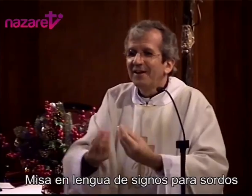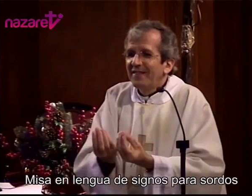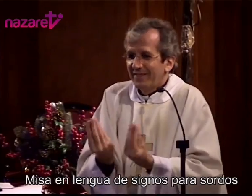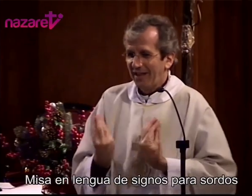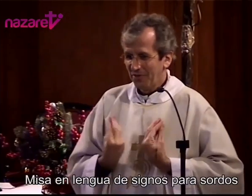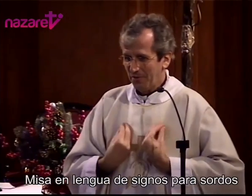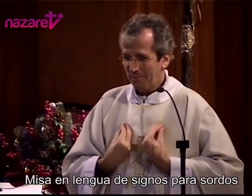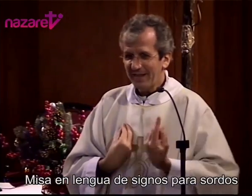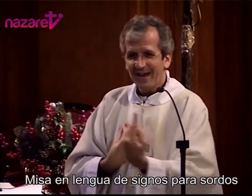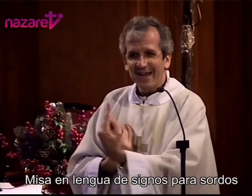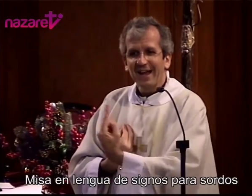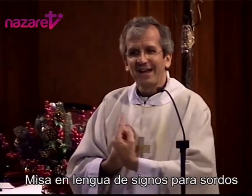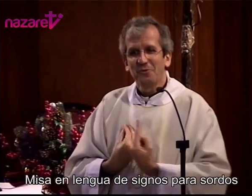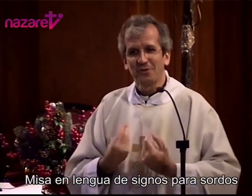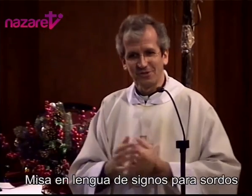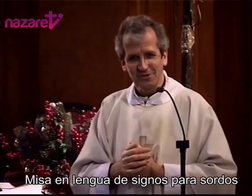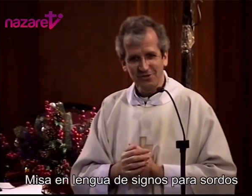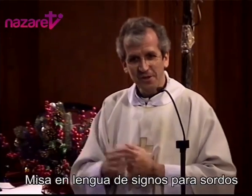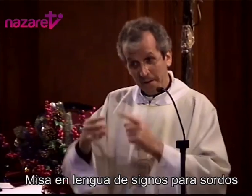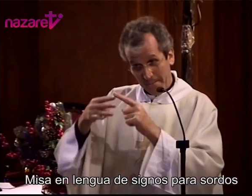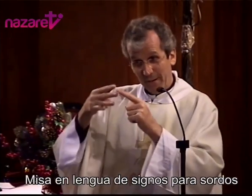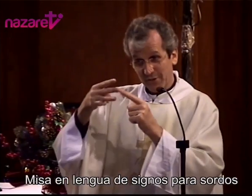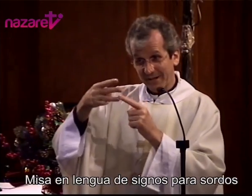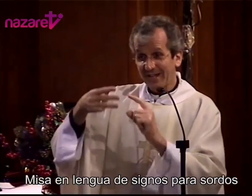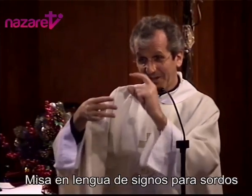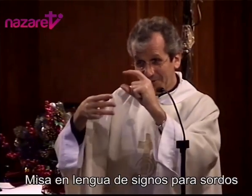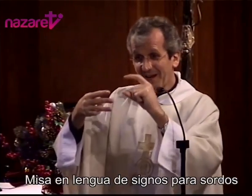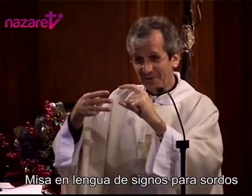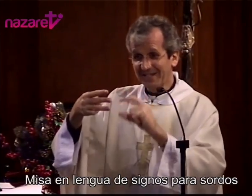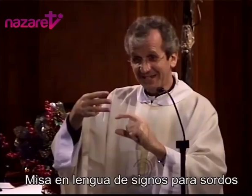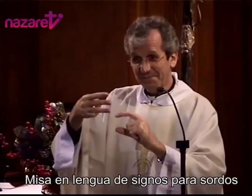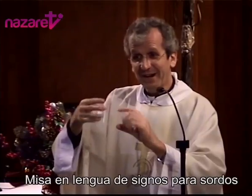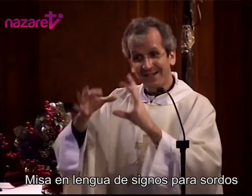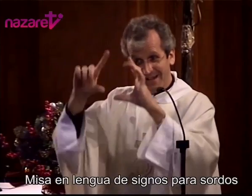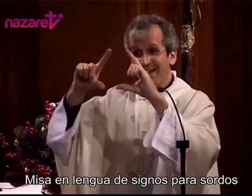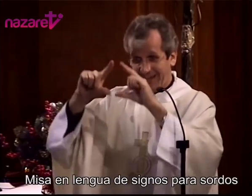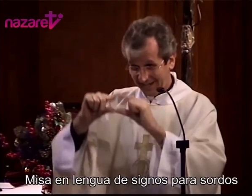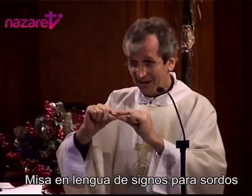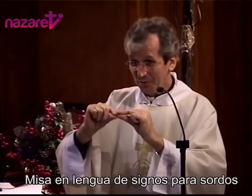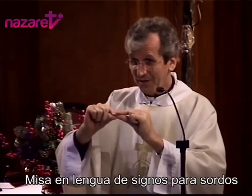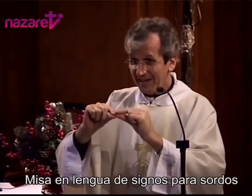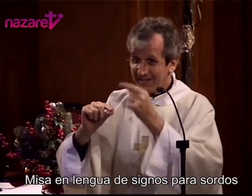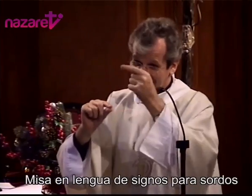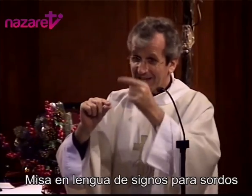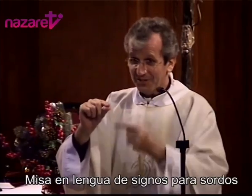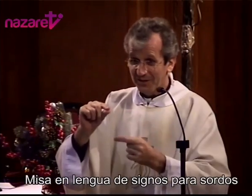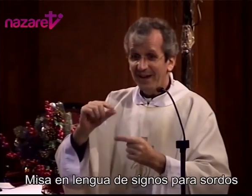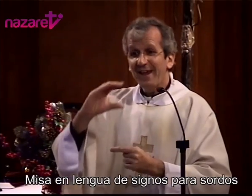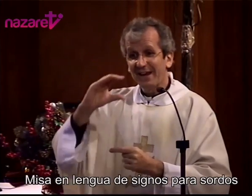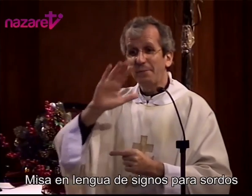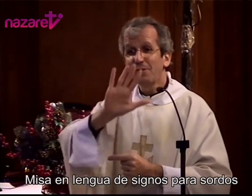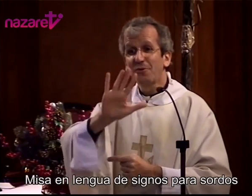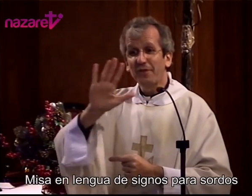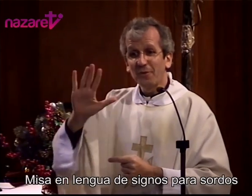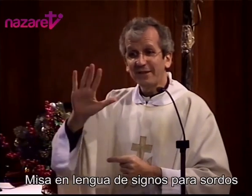conversión, dando vida en cada uno de nosotros. Vamos a ver esta lectura con estas tres partes que están unidas y que son